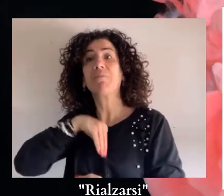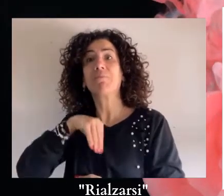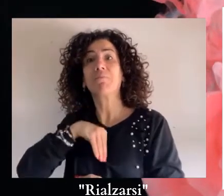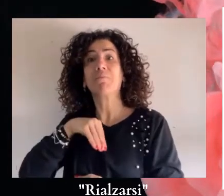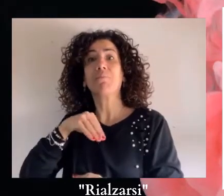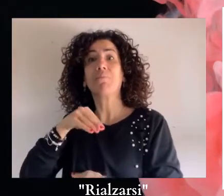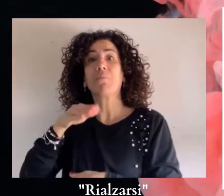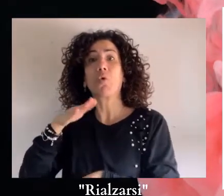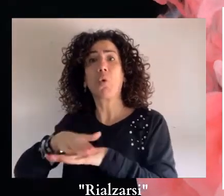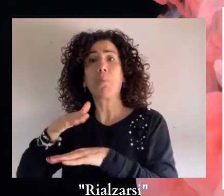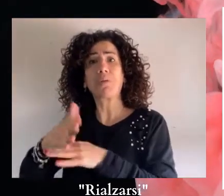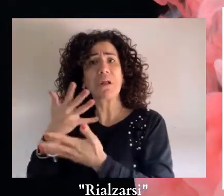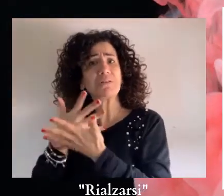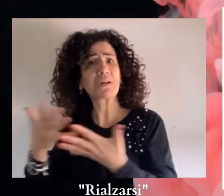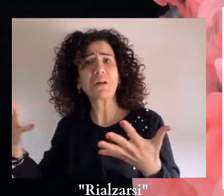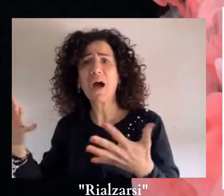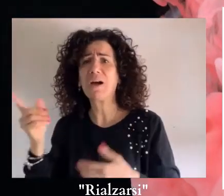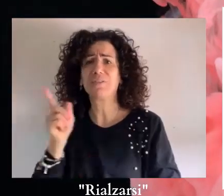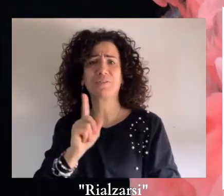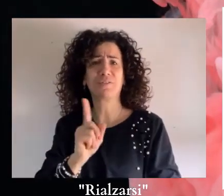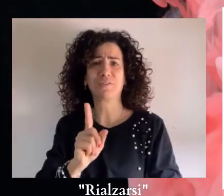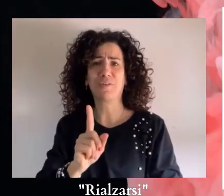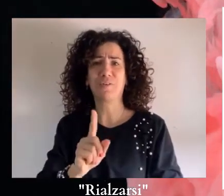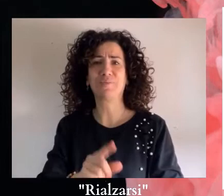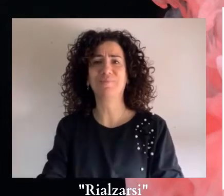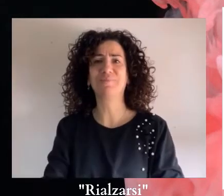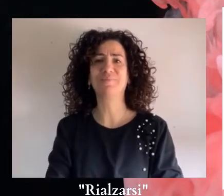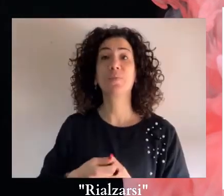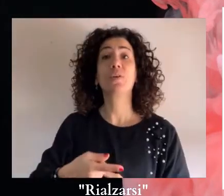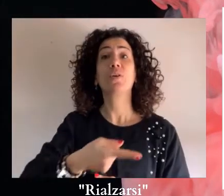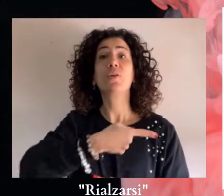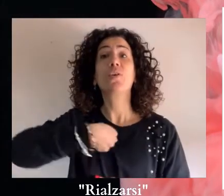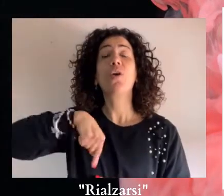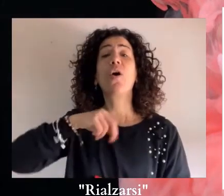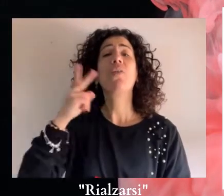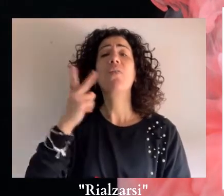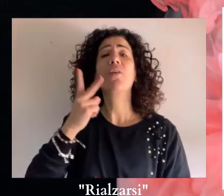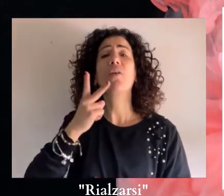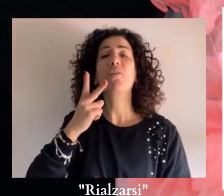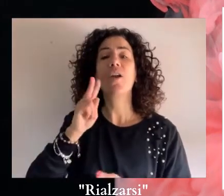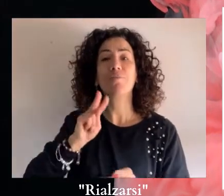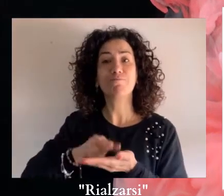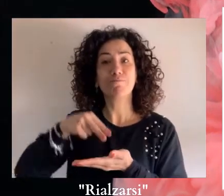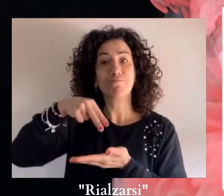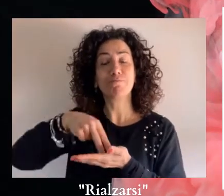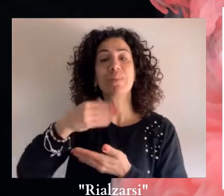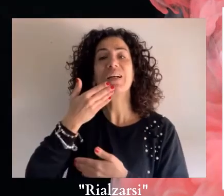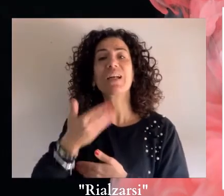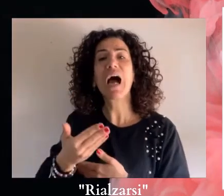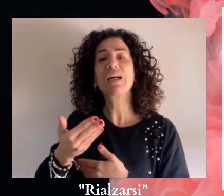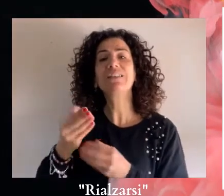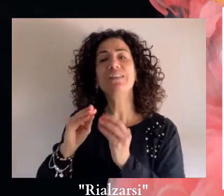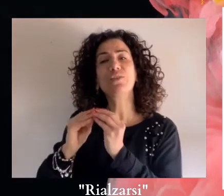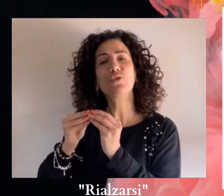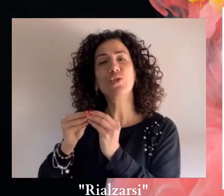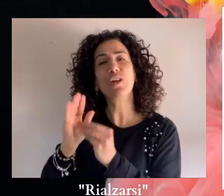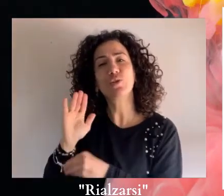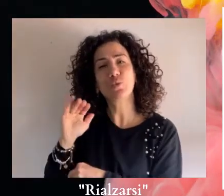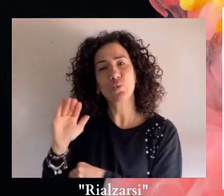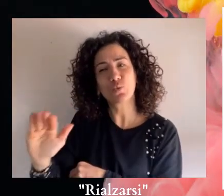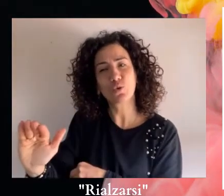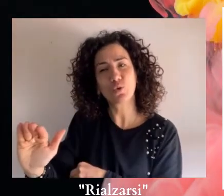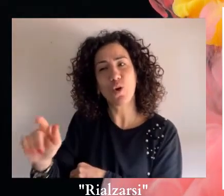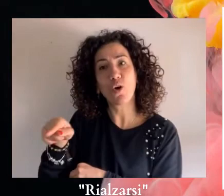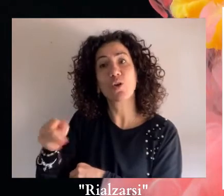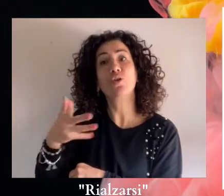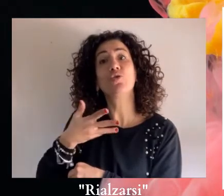in favore di chi si trova momentaneamente allettato. Ci si rialza veramente solo a partire